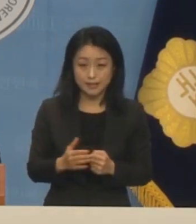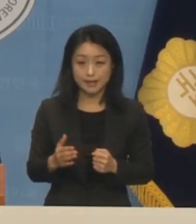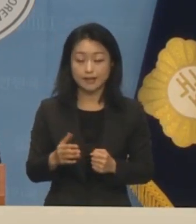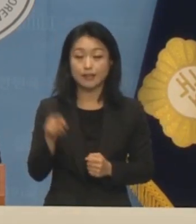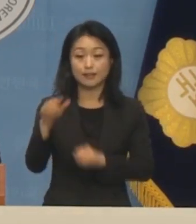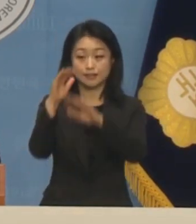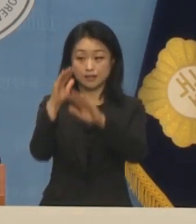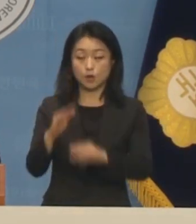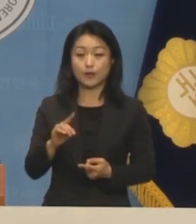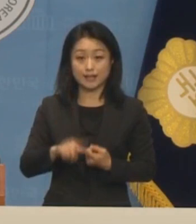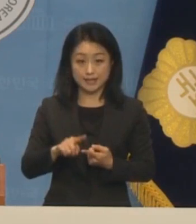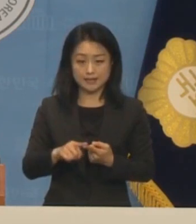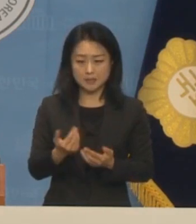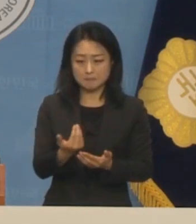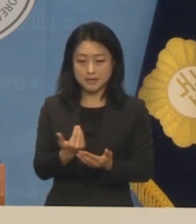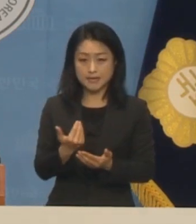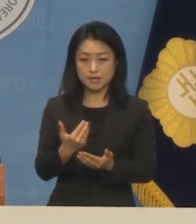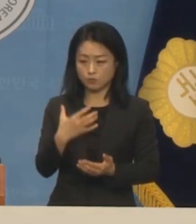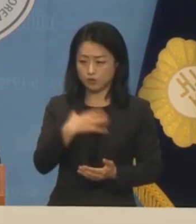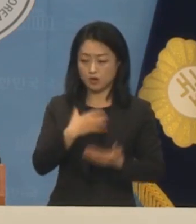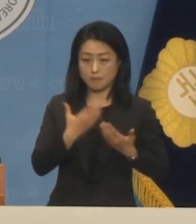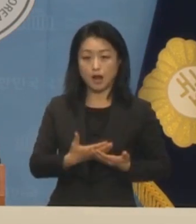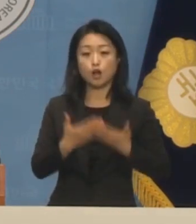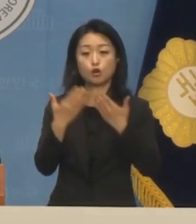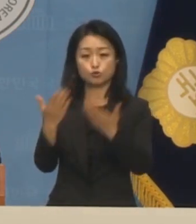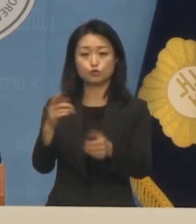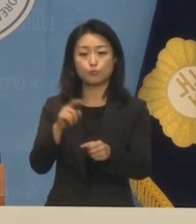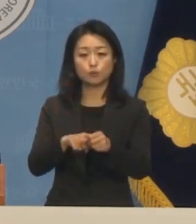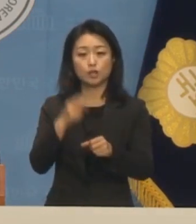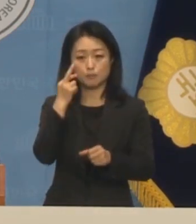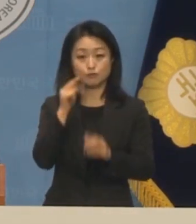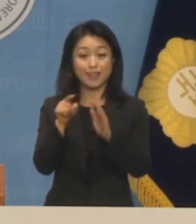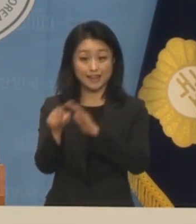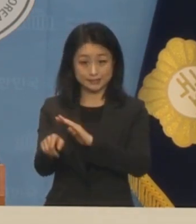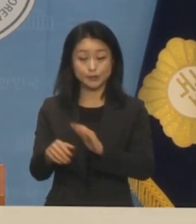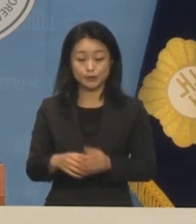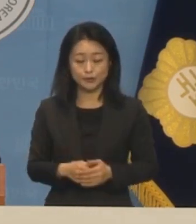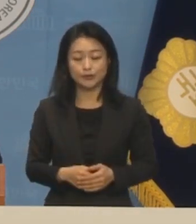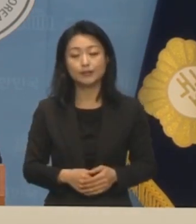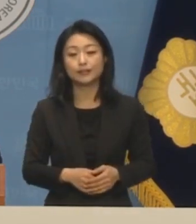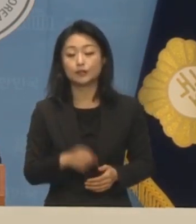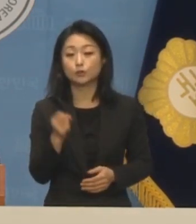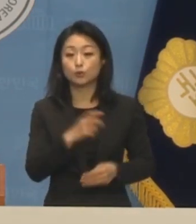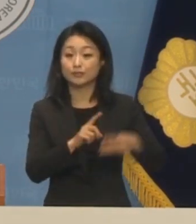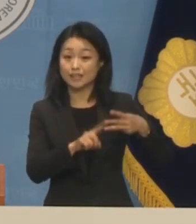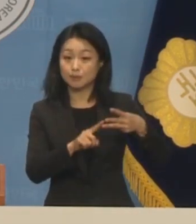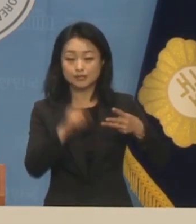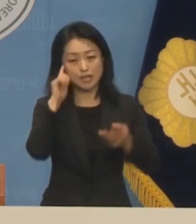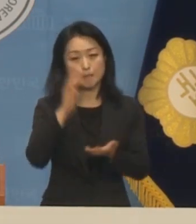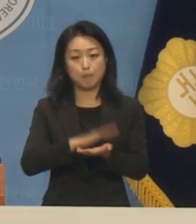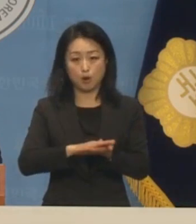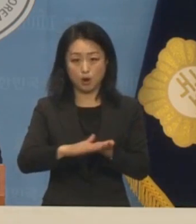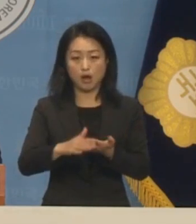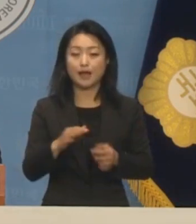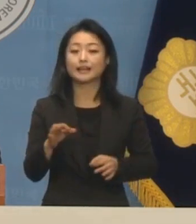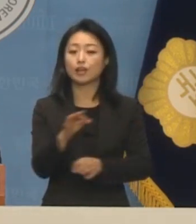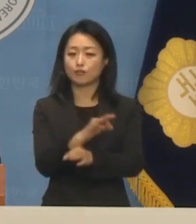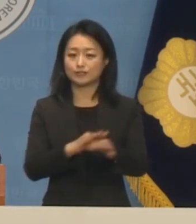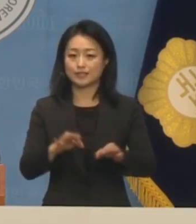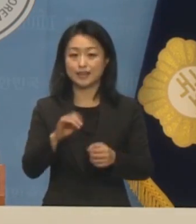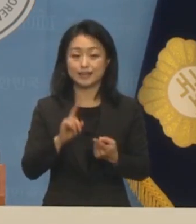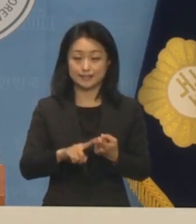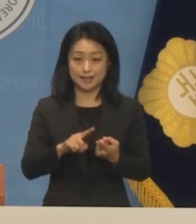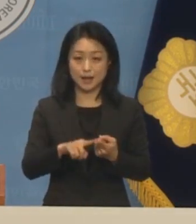얼람을, 경종을 울리기 위해서 갔습니다. 또 하나, 그 바탕 위에서 평화 경제에 대한 구상을